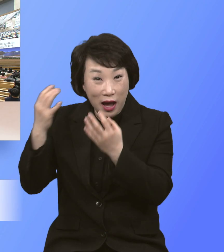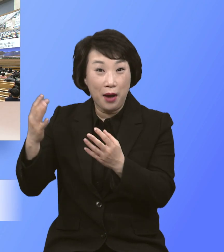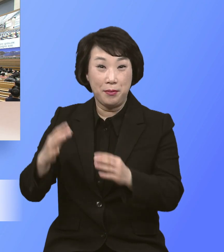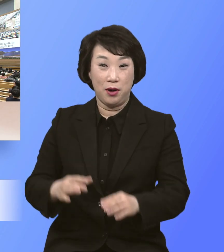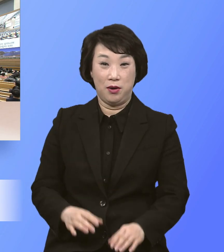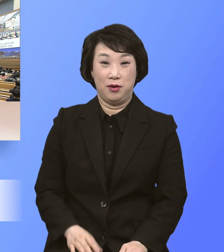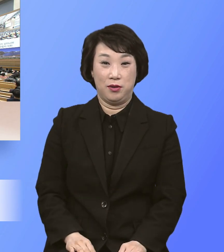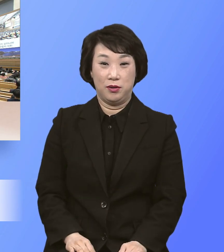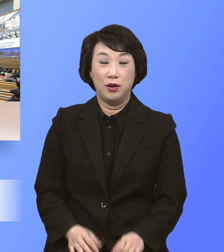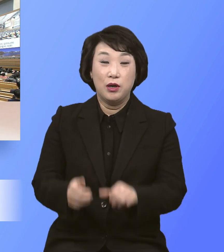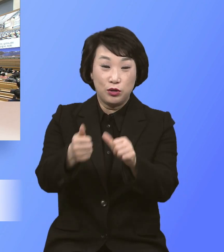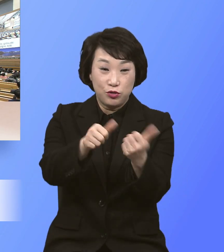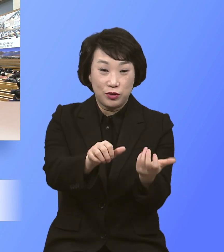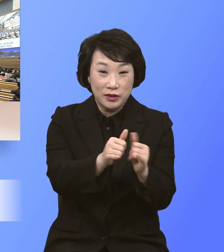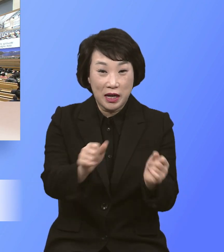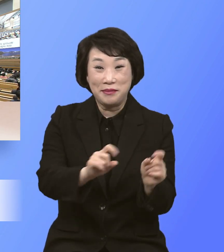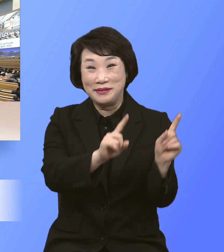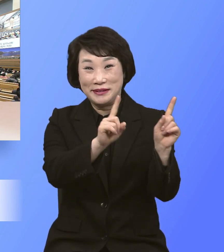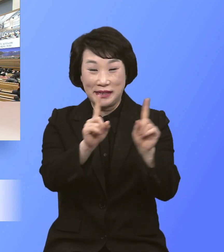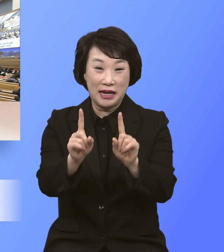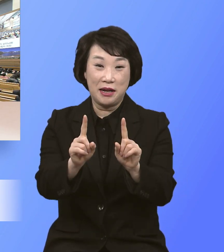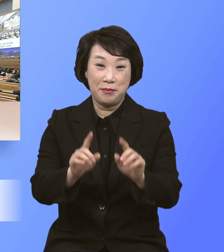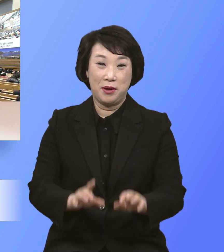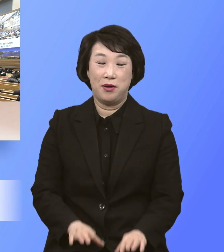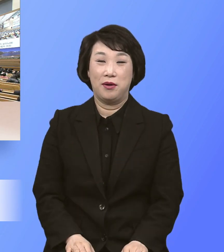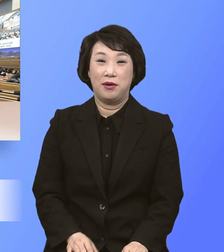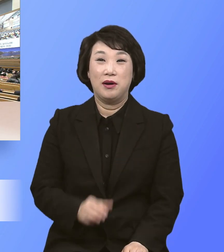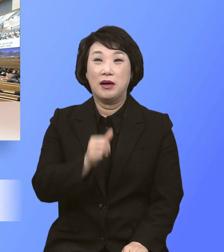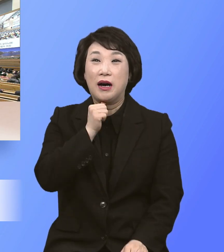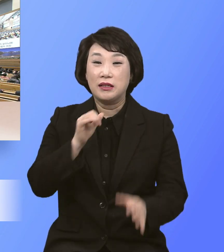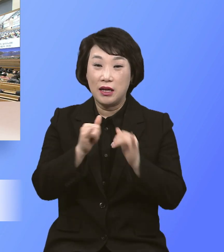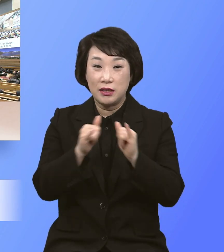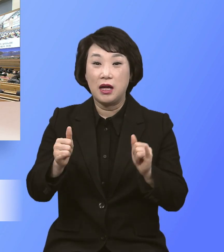주먹거리가 들으며 죽은 자가 살아나며